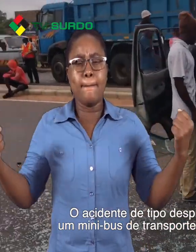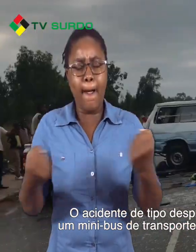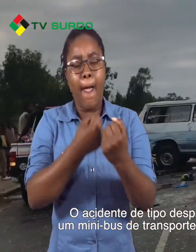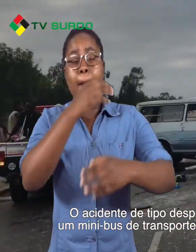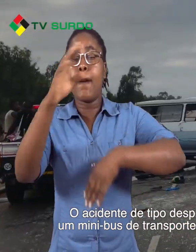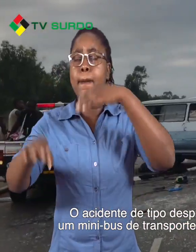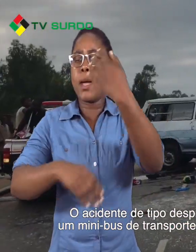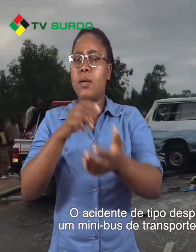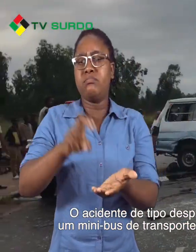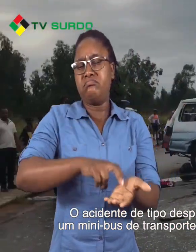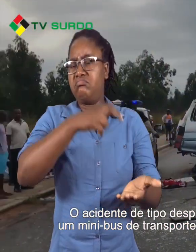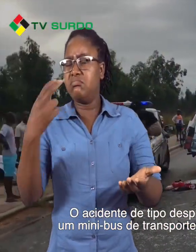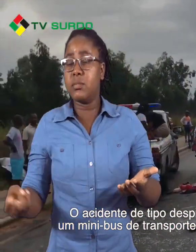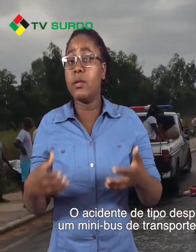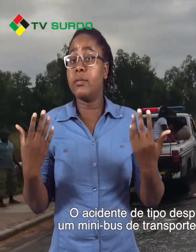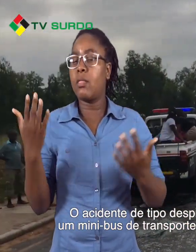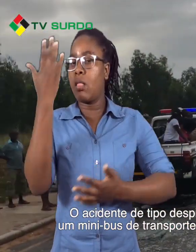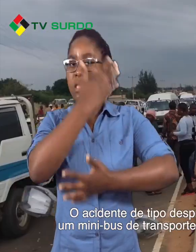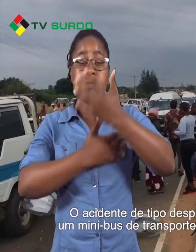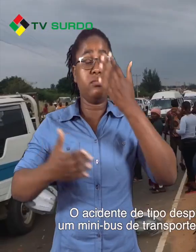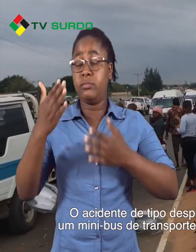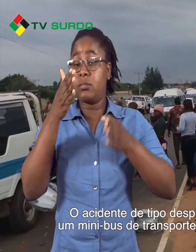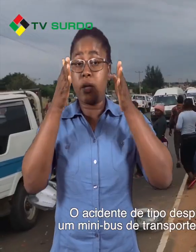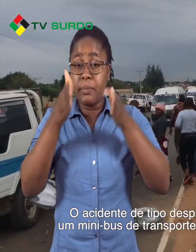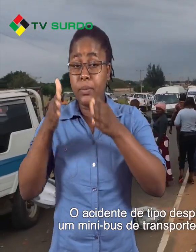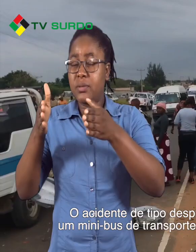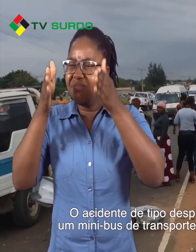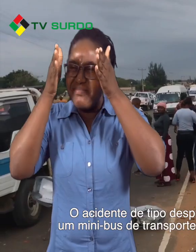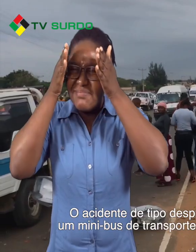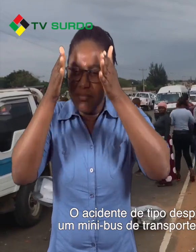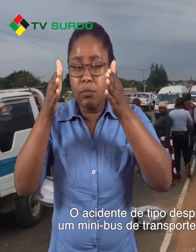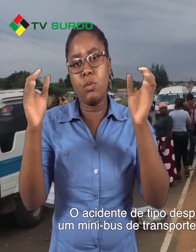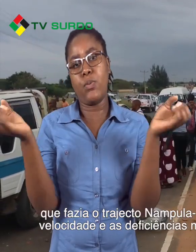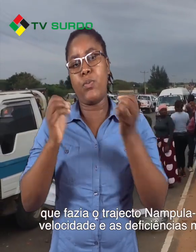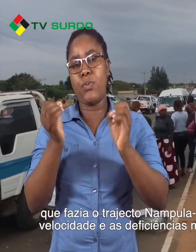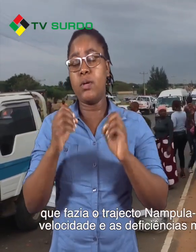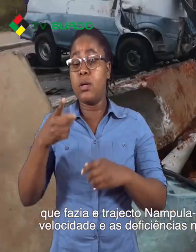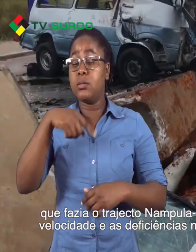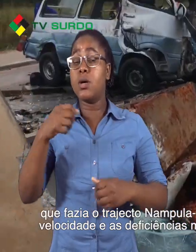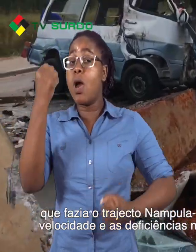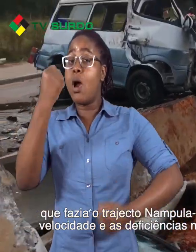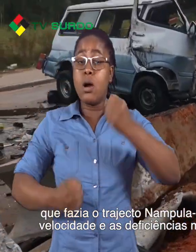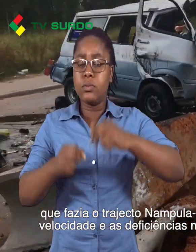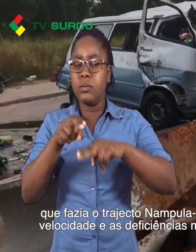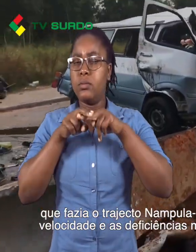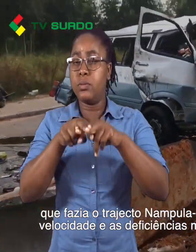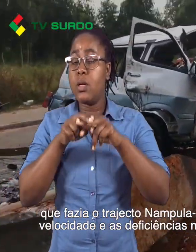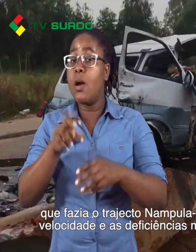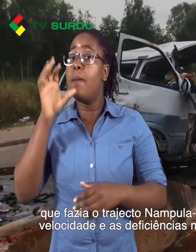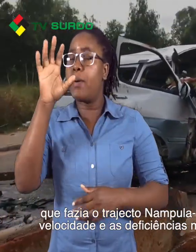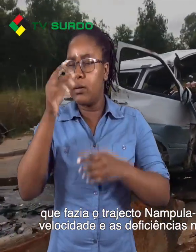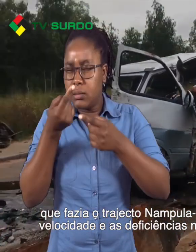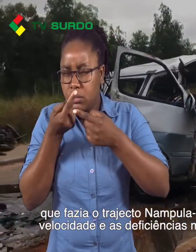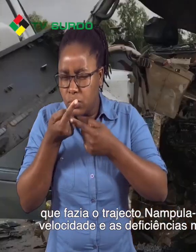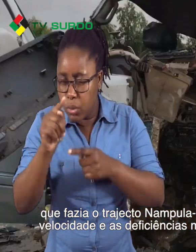tipo despista e capotamento envolveu uma minibase de transporte semicoletivo de passageiros que fazia o trajeto Nampula-Nagala